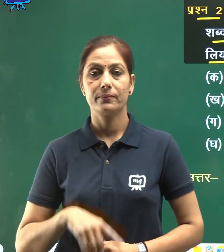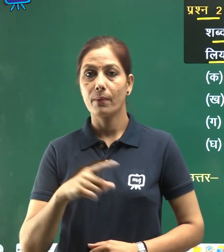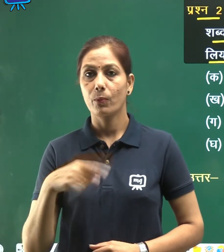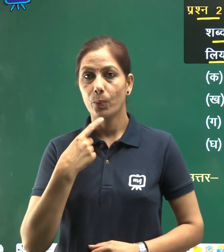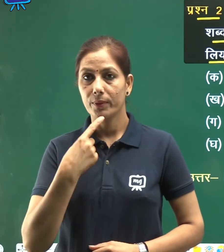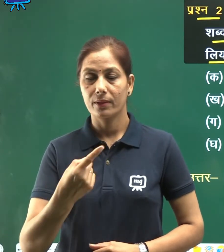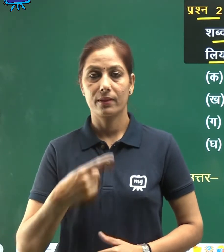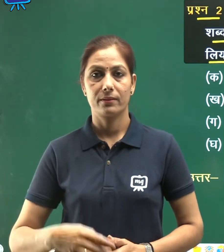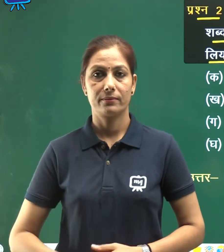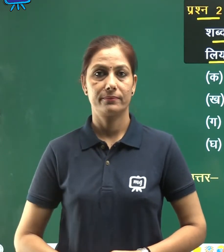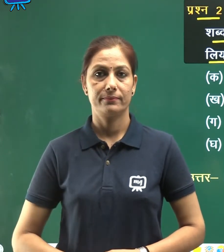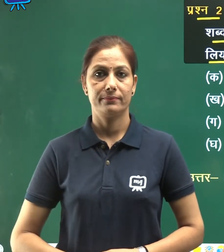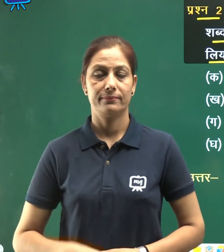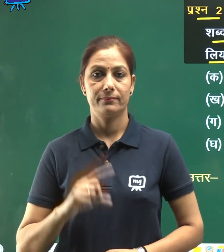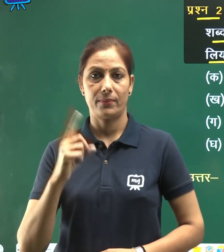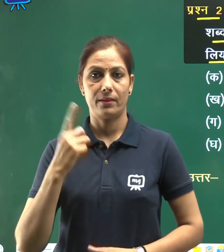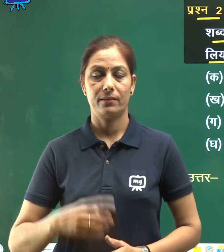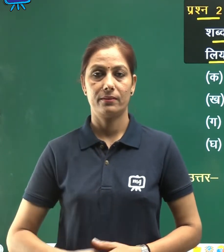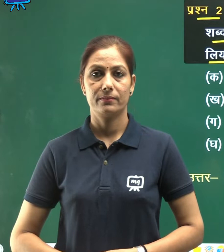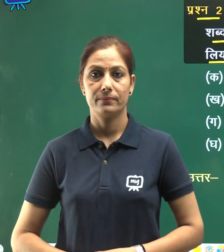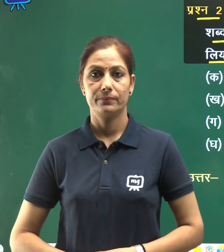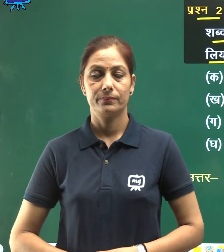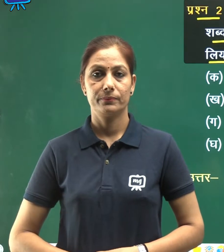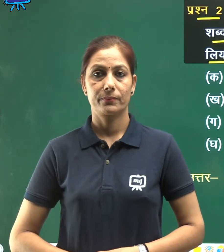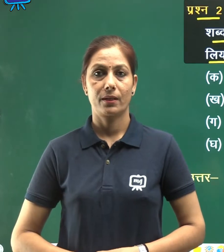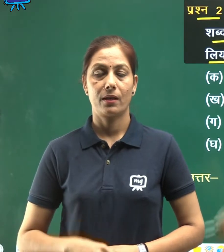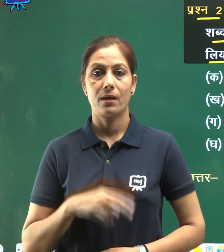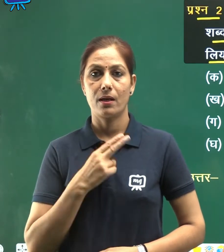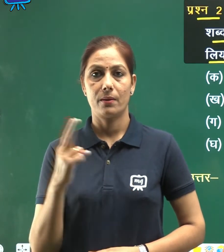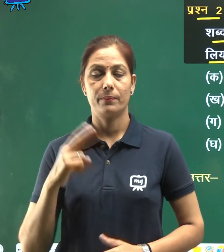आपको बताना है। पहला जिंदगी नामा,